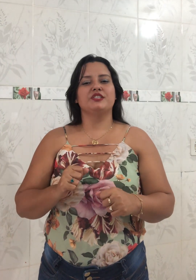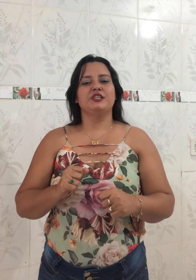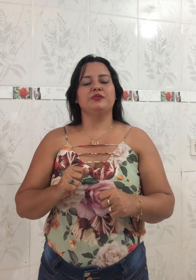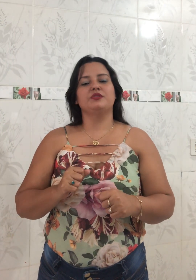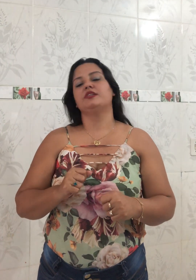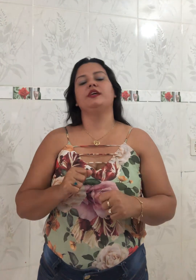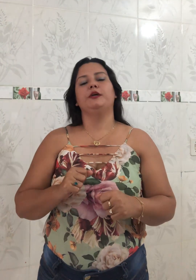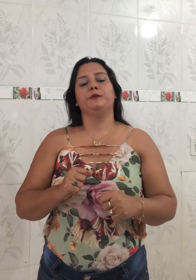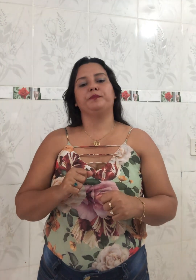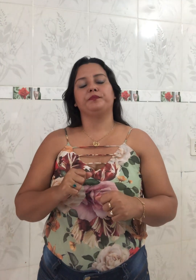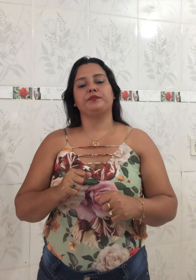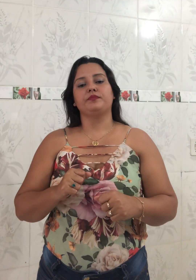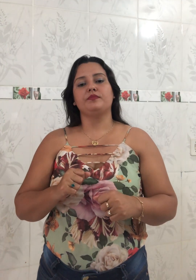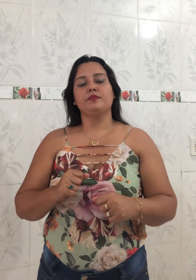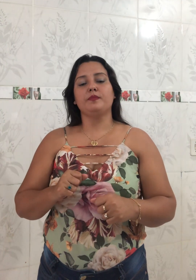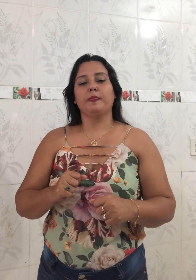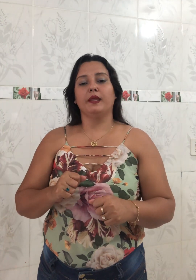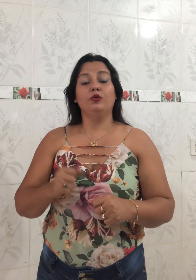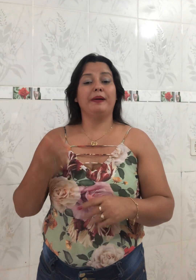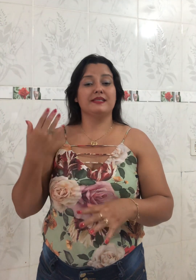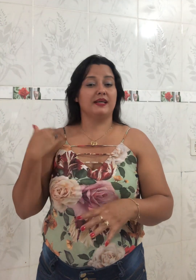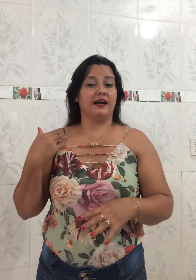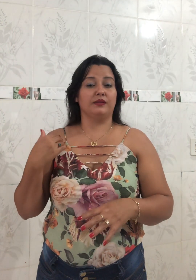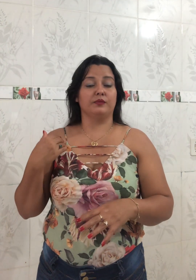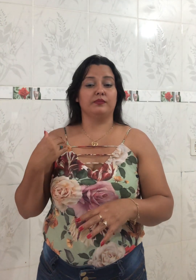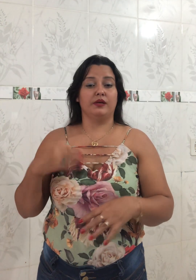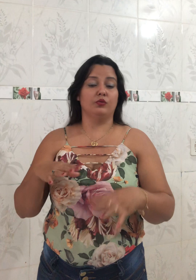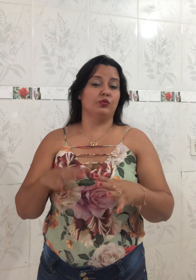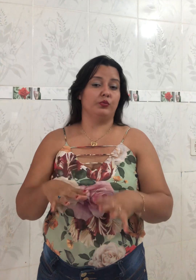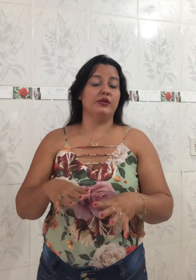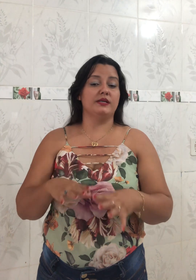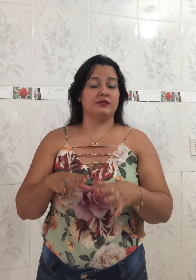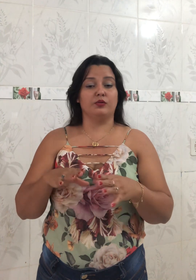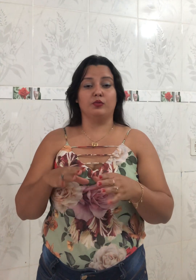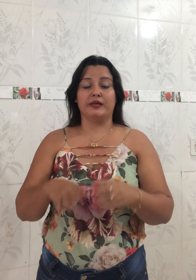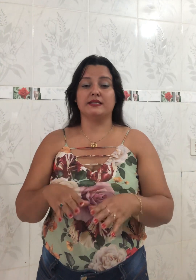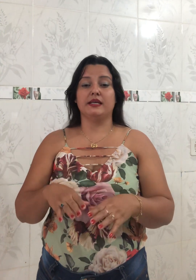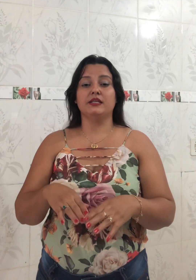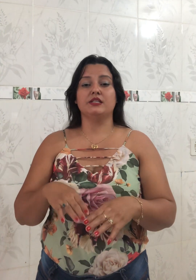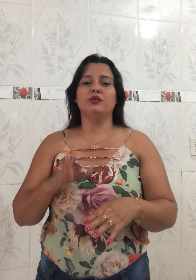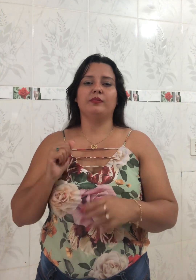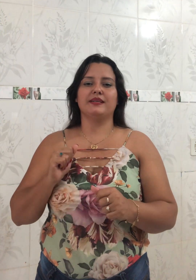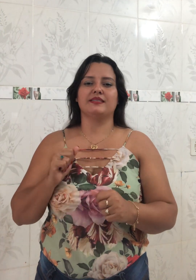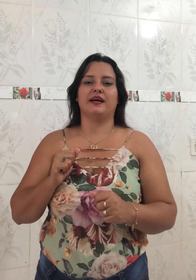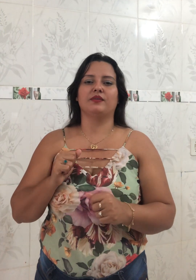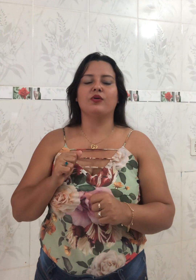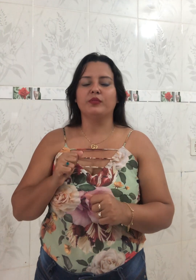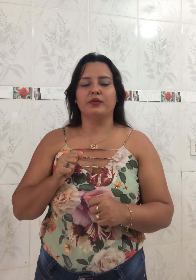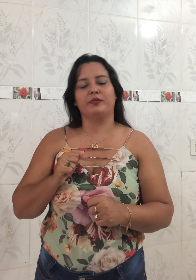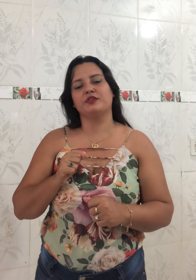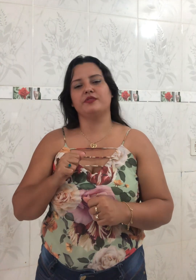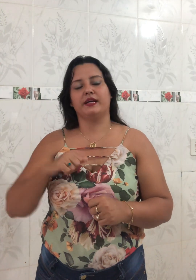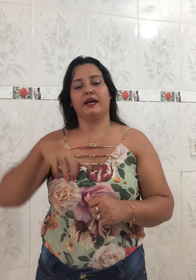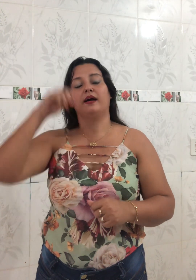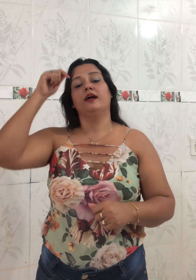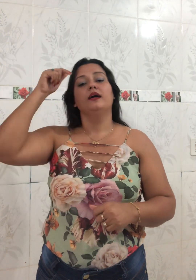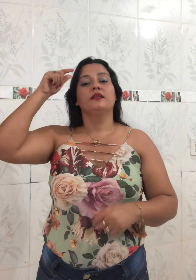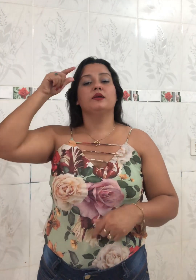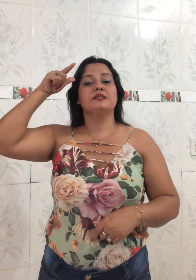sentido de no passado, né? No presente e no passado, como que pode ficar? Então, o sinal